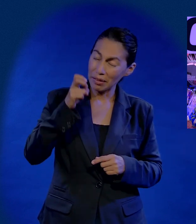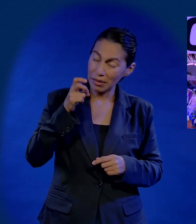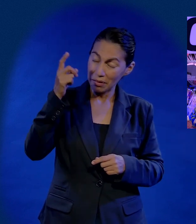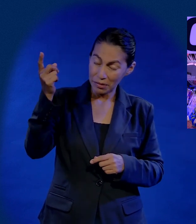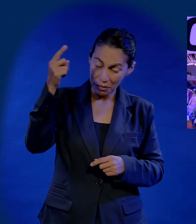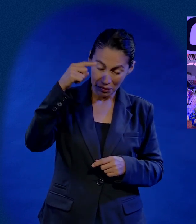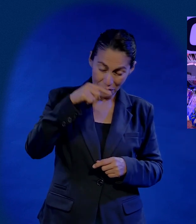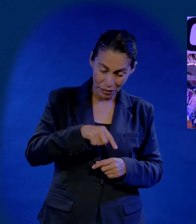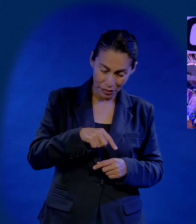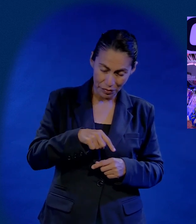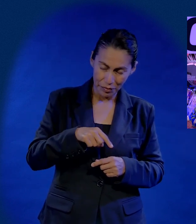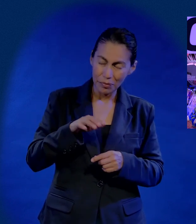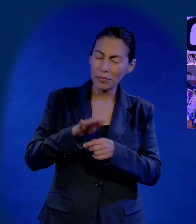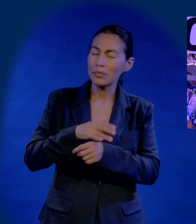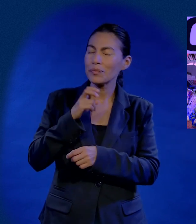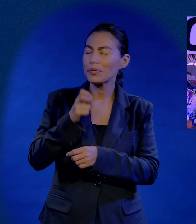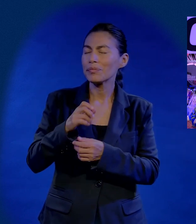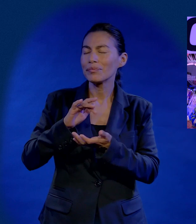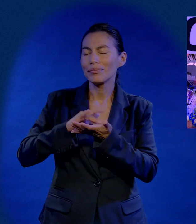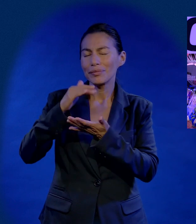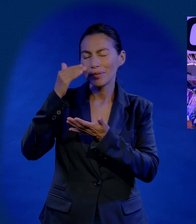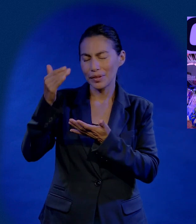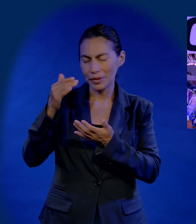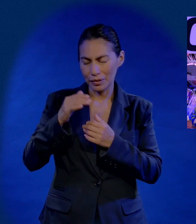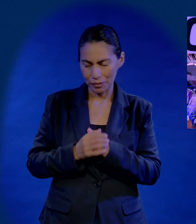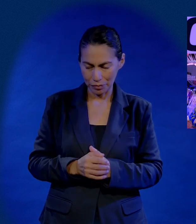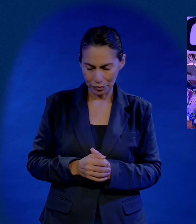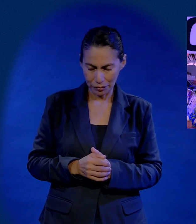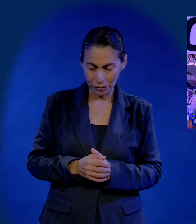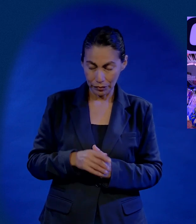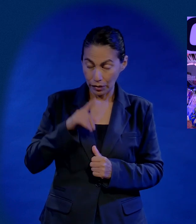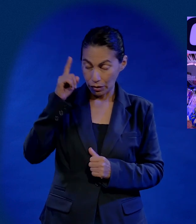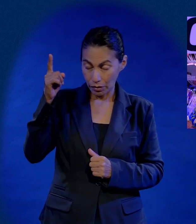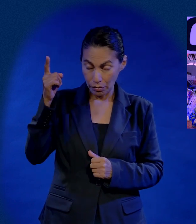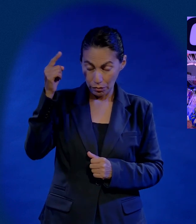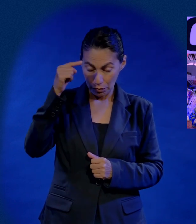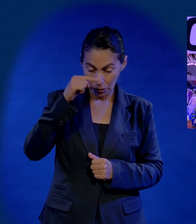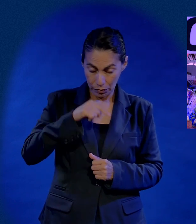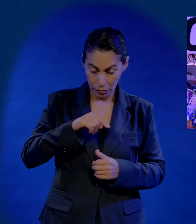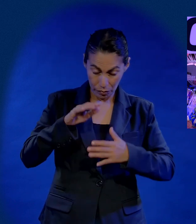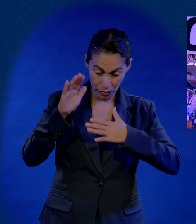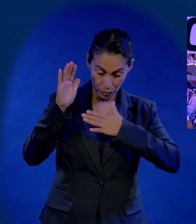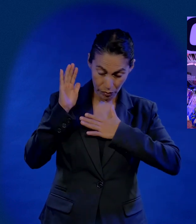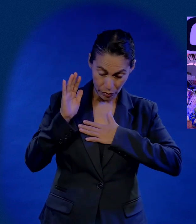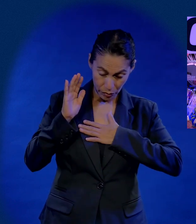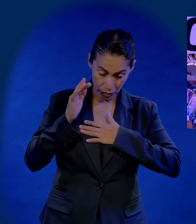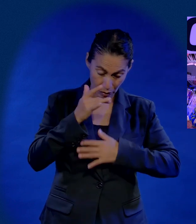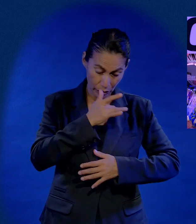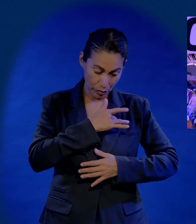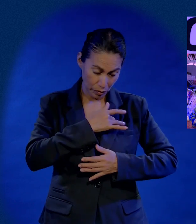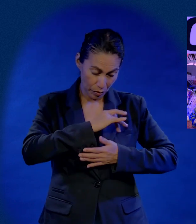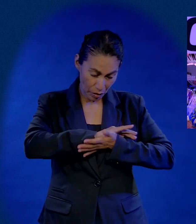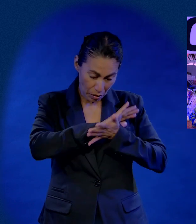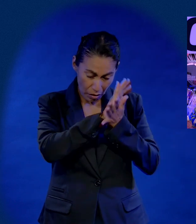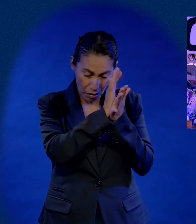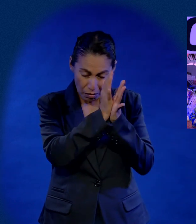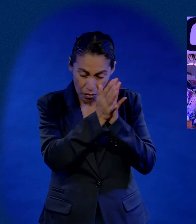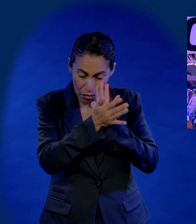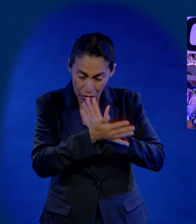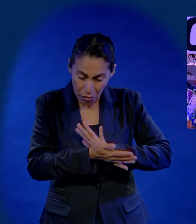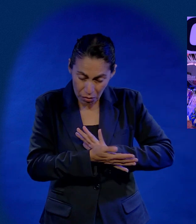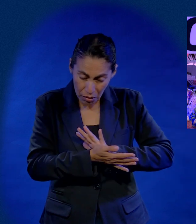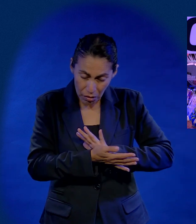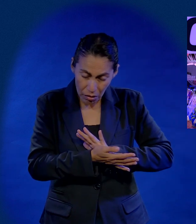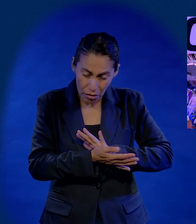nosotros mismos. Y de nosotros mismos. Vino a hacernos libres. Vino a hacernos libres. Y prometió darnos. Y prometió darnos. Un corazón de carne.